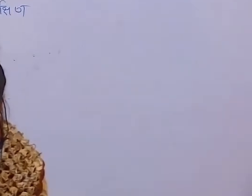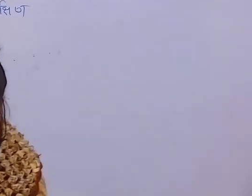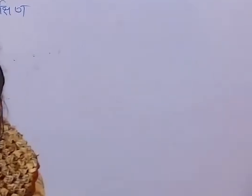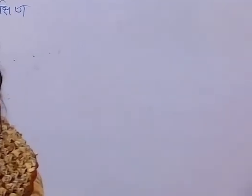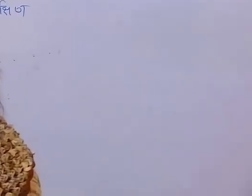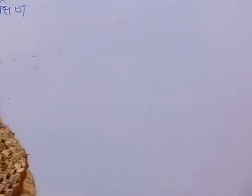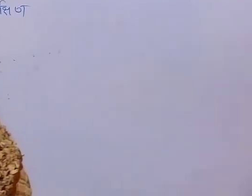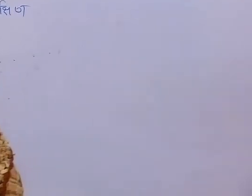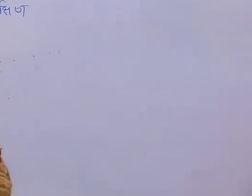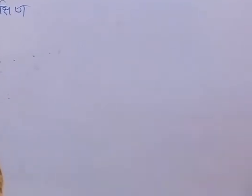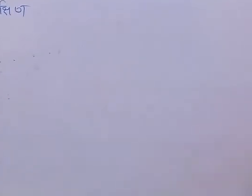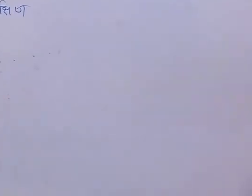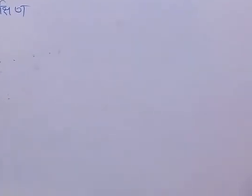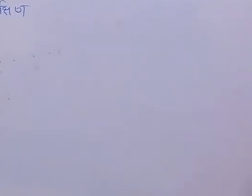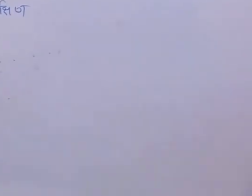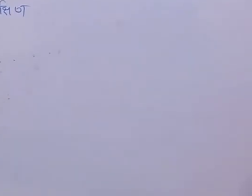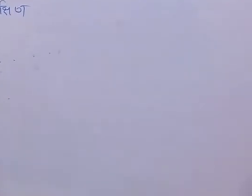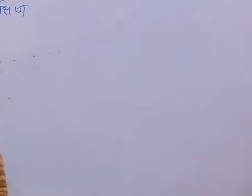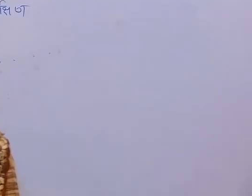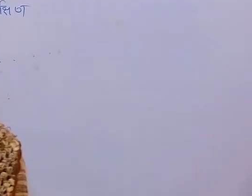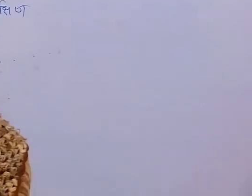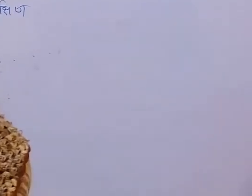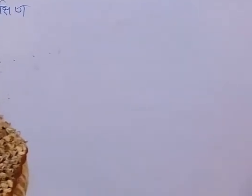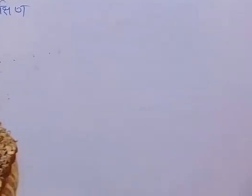5 डिग्री दक्षिण